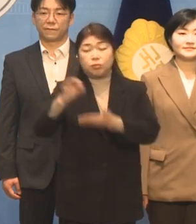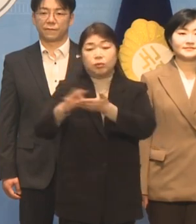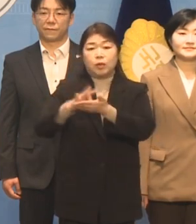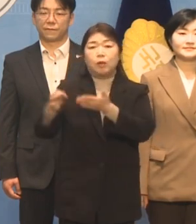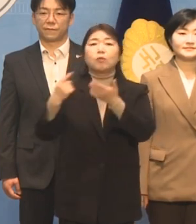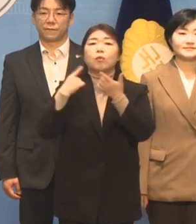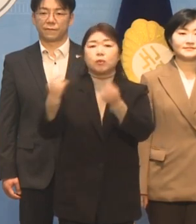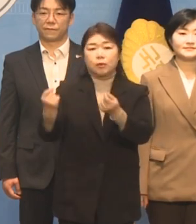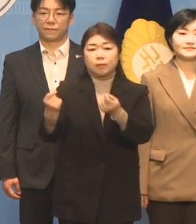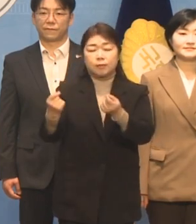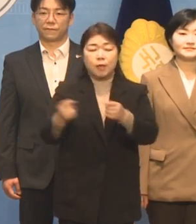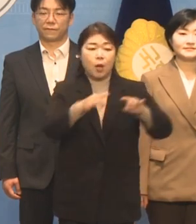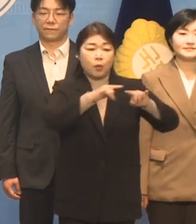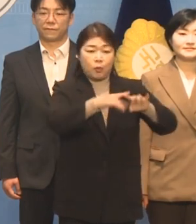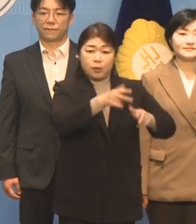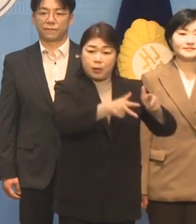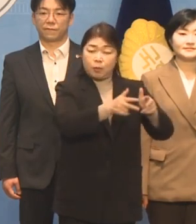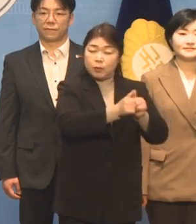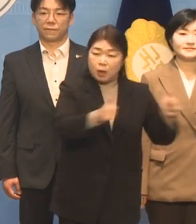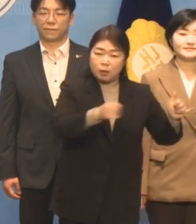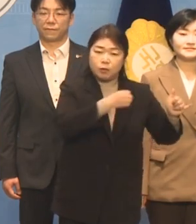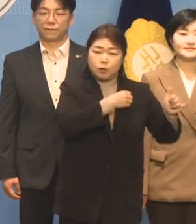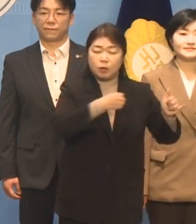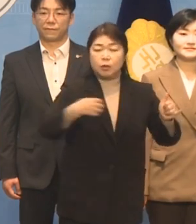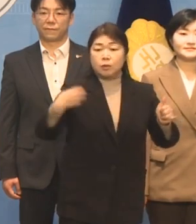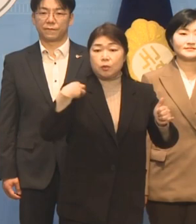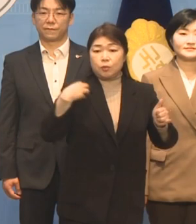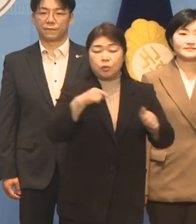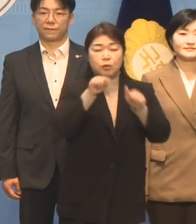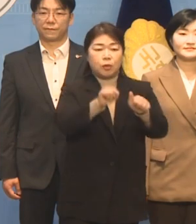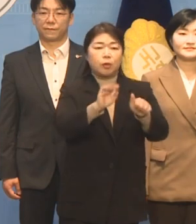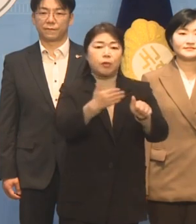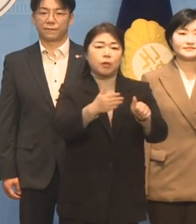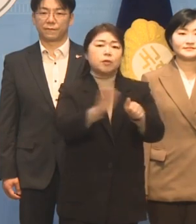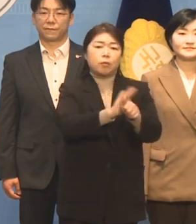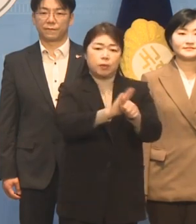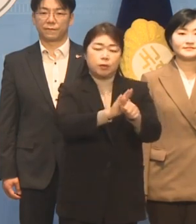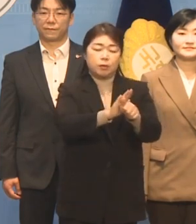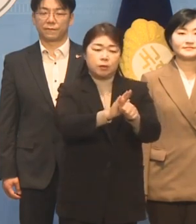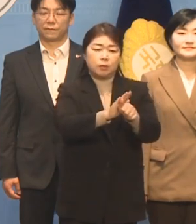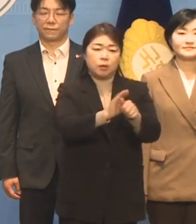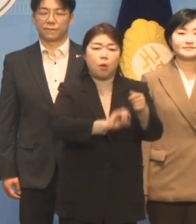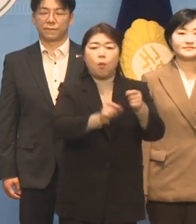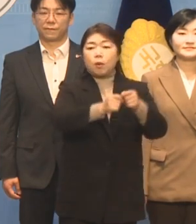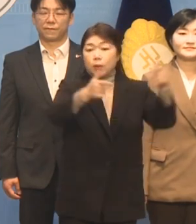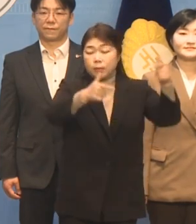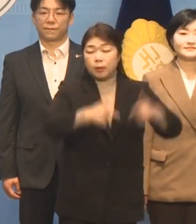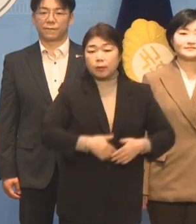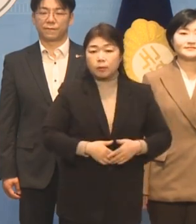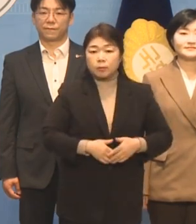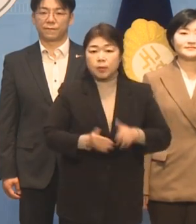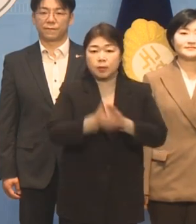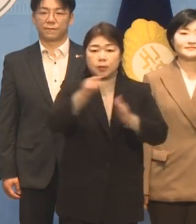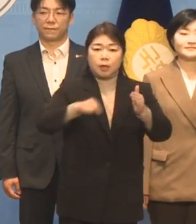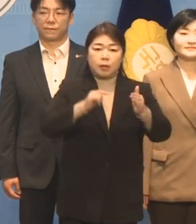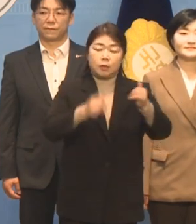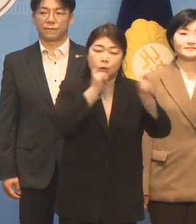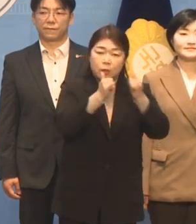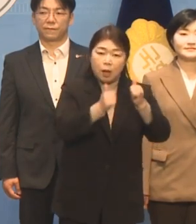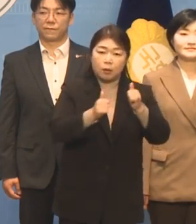전기통신사업법상 통신사업자의 의무로 지정된 서비스를 말합니다. 시내전화,